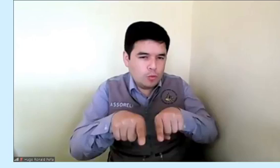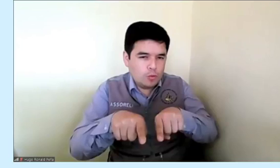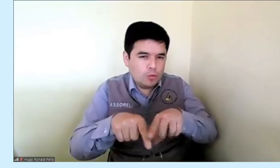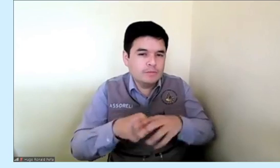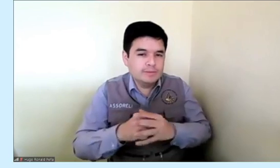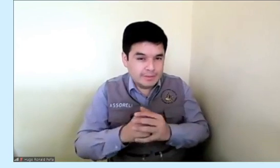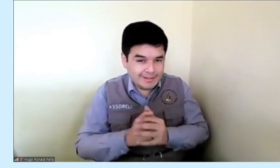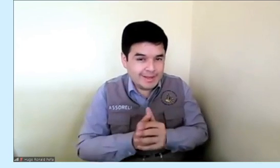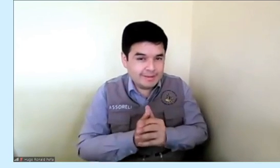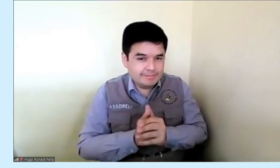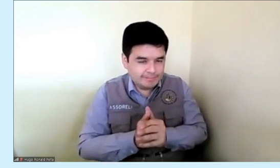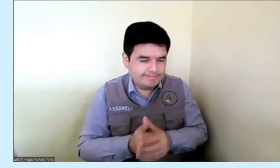¿Cuándo?